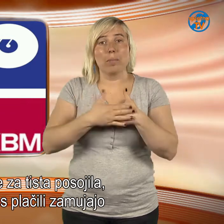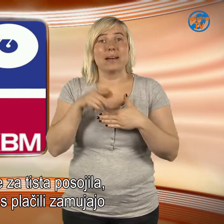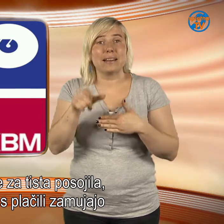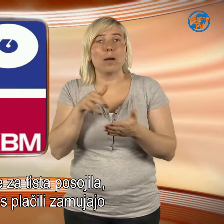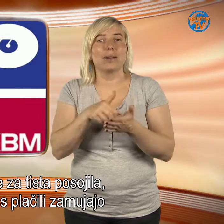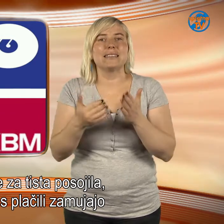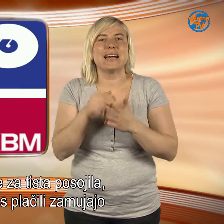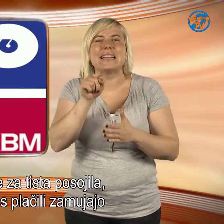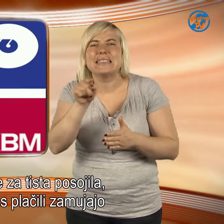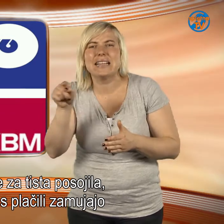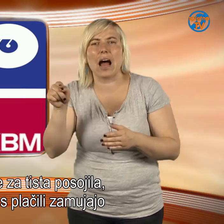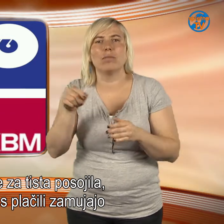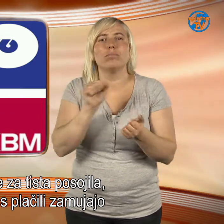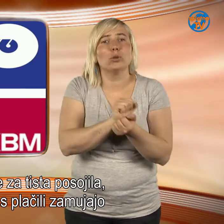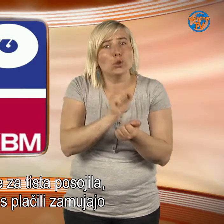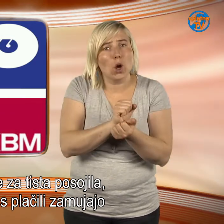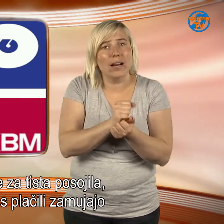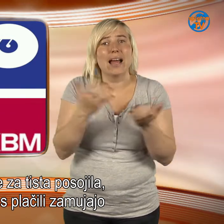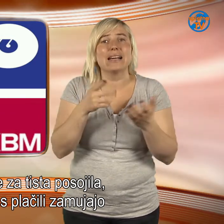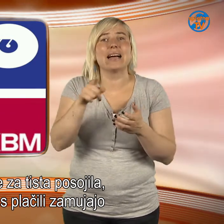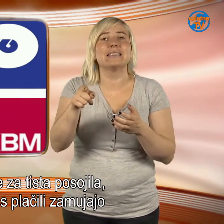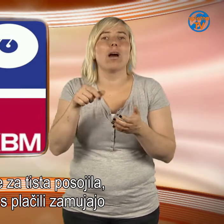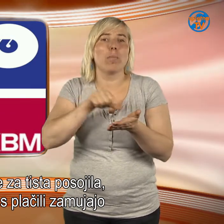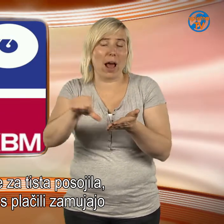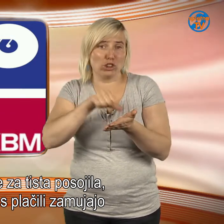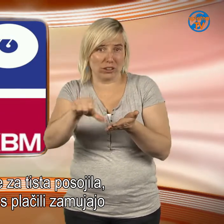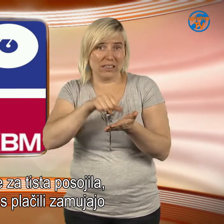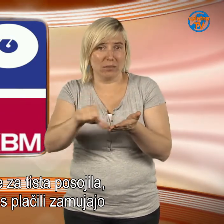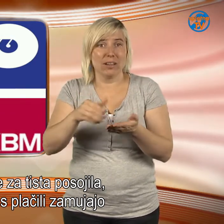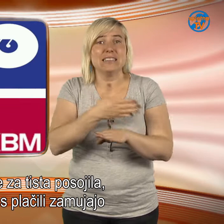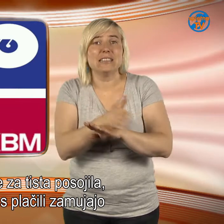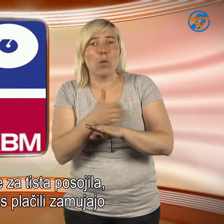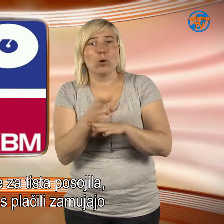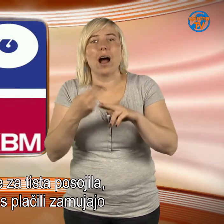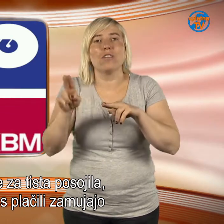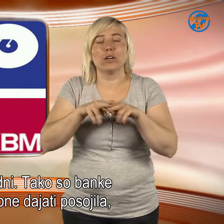Pri tem gre za tista posojila, pri katerih s plačili zamujajo več kot 90 dni.